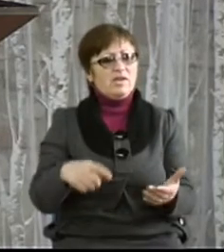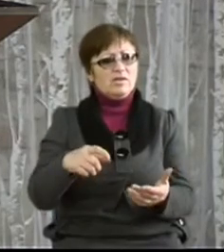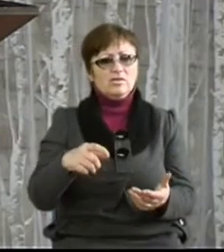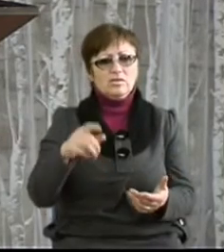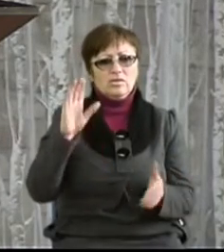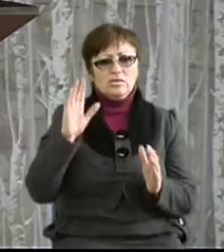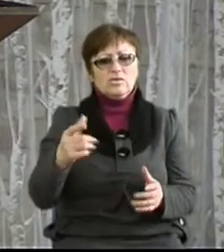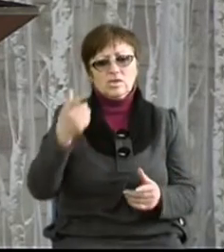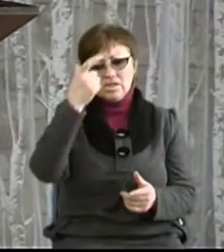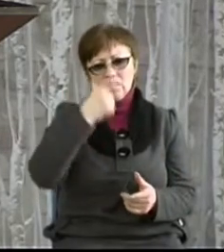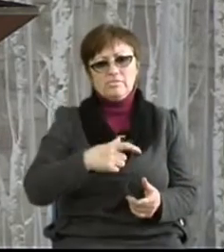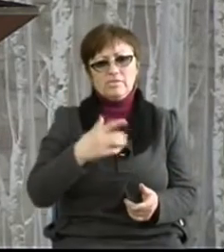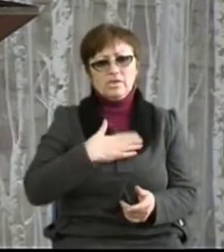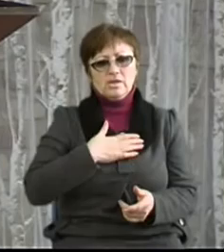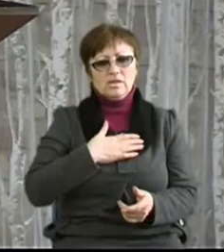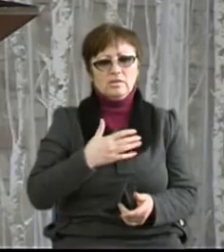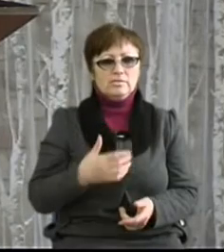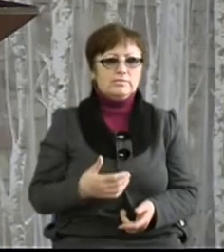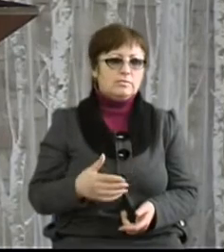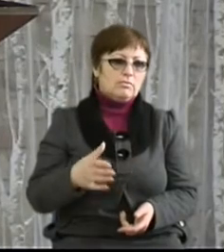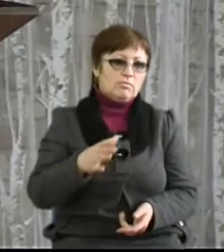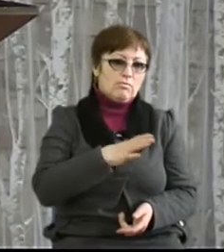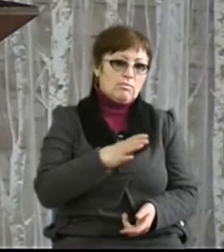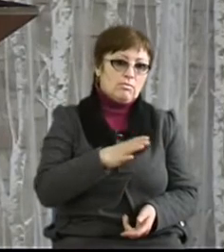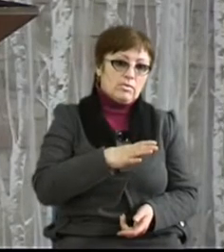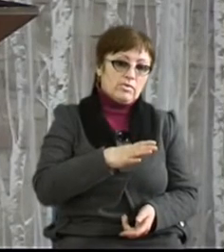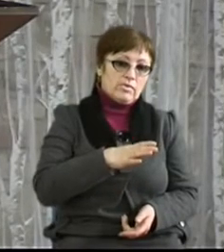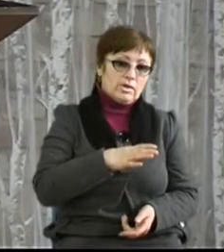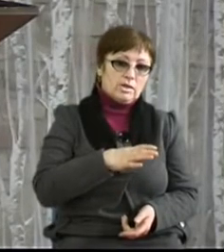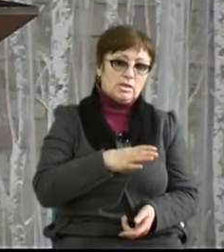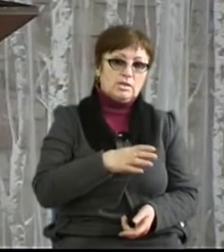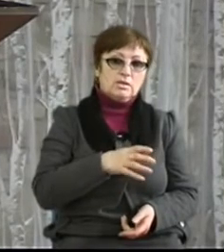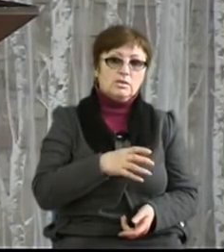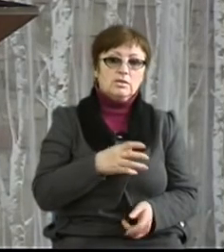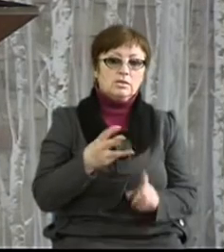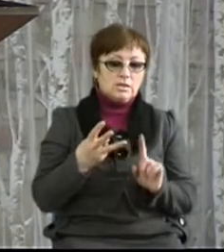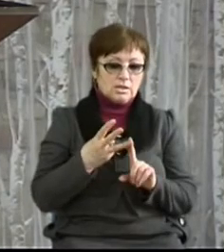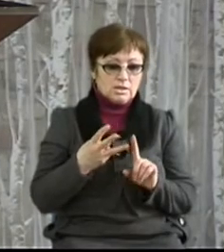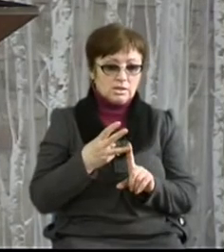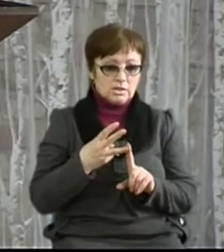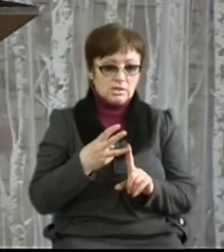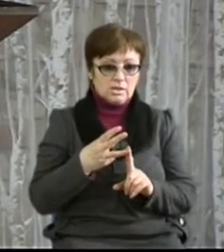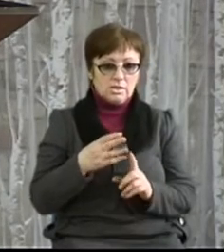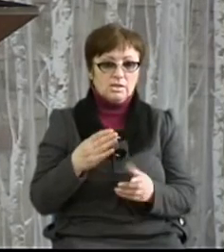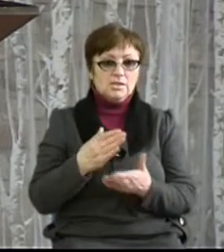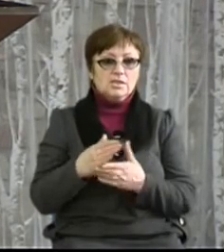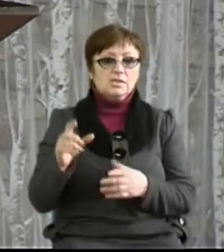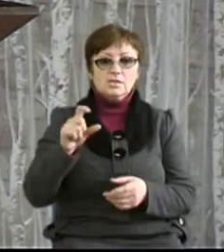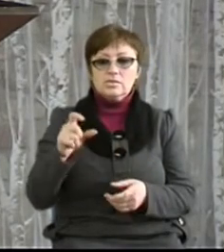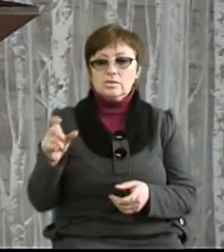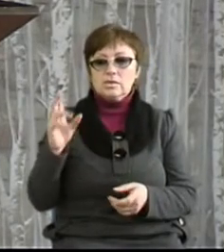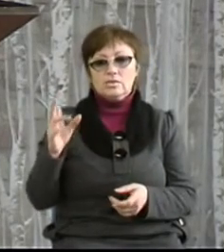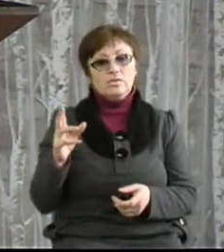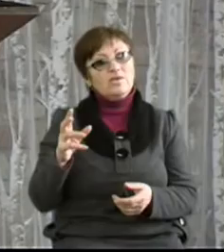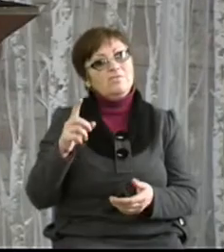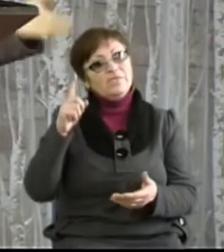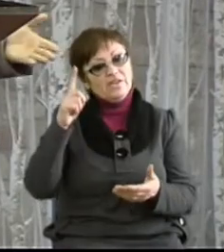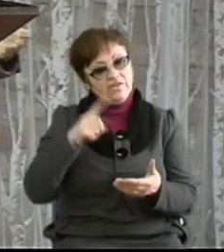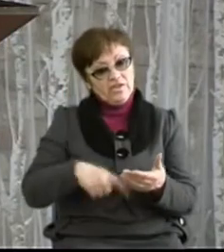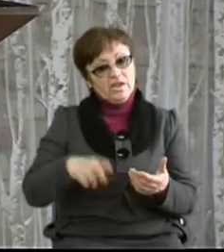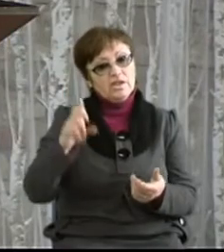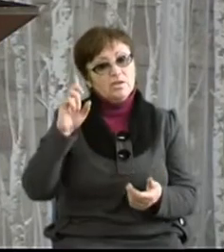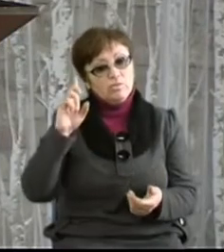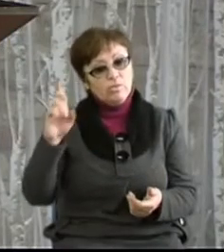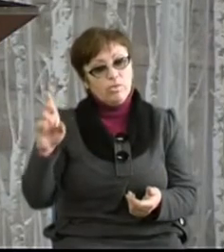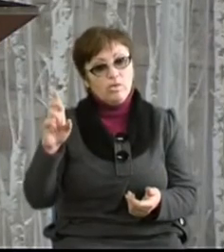в самого себя. Но бывает, знаете, так и категория такая, третья людей, можно было бы сказать, которые вроде бы и верят в